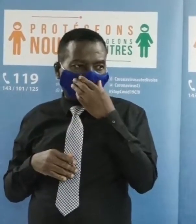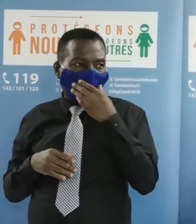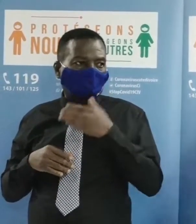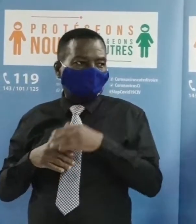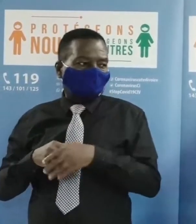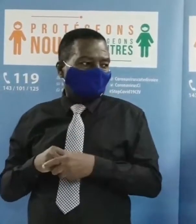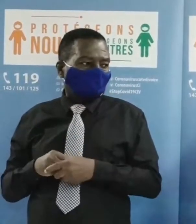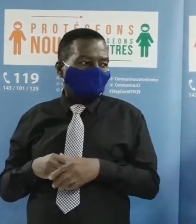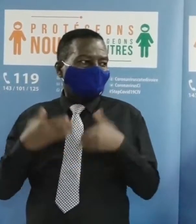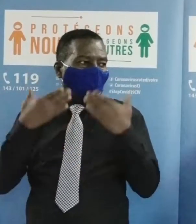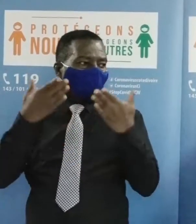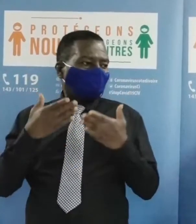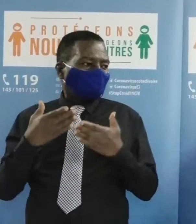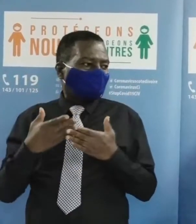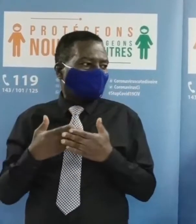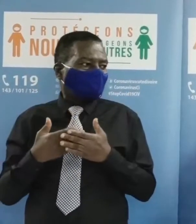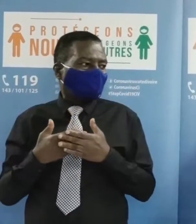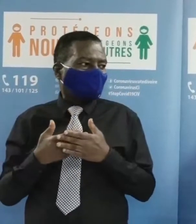merci